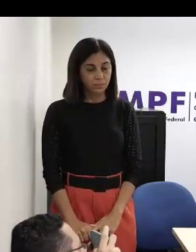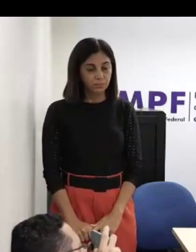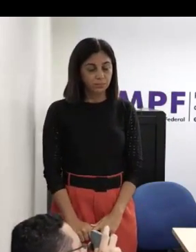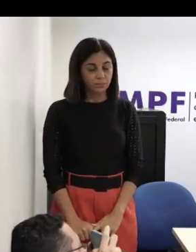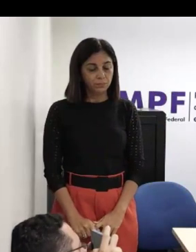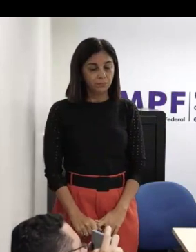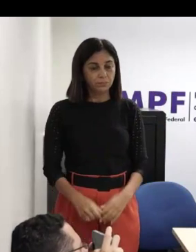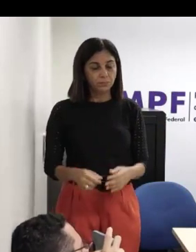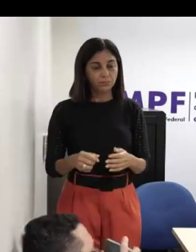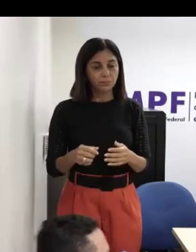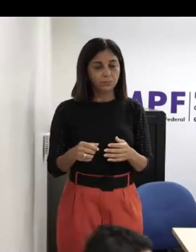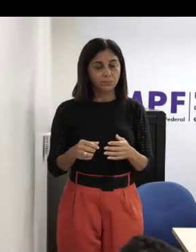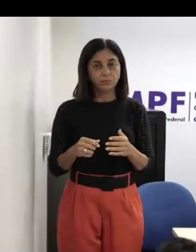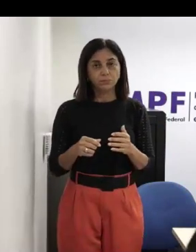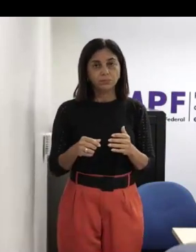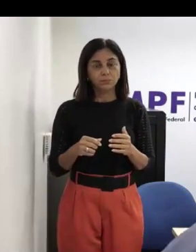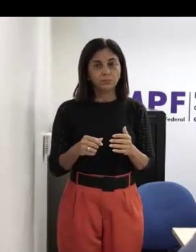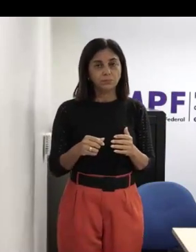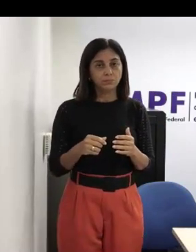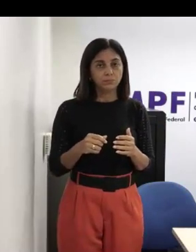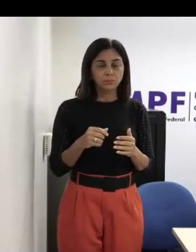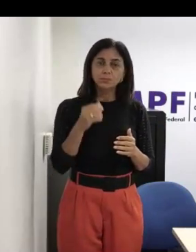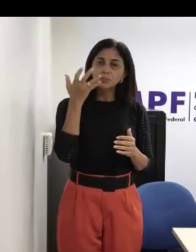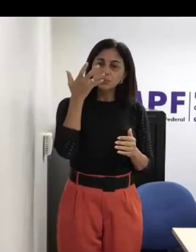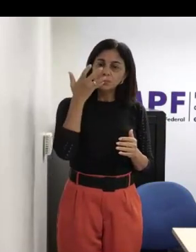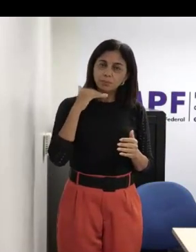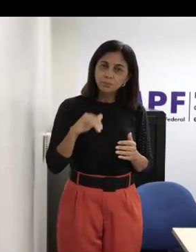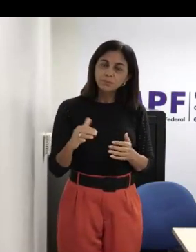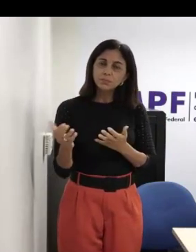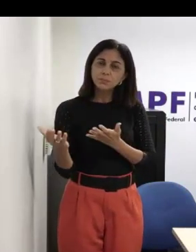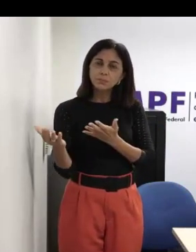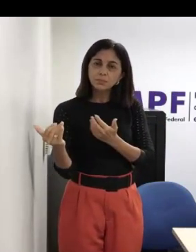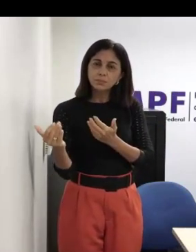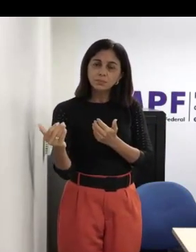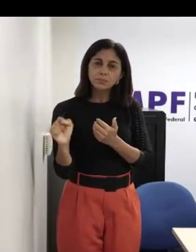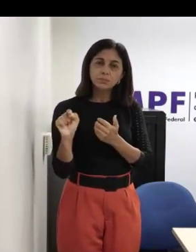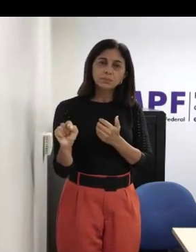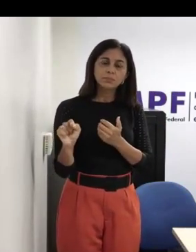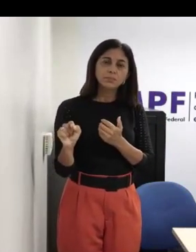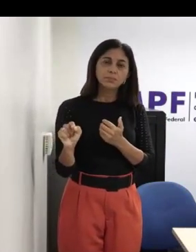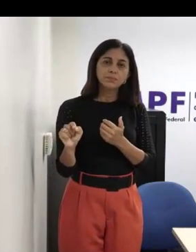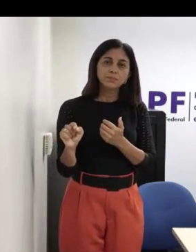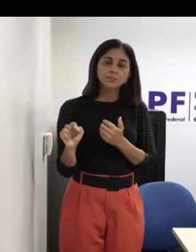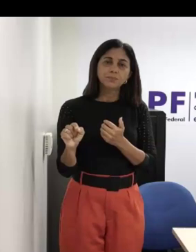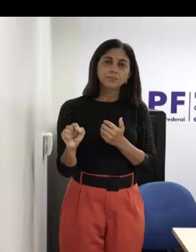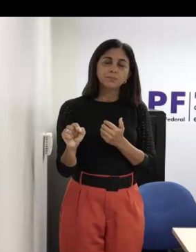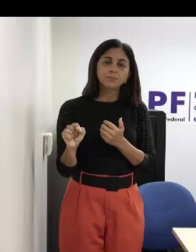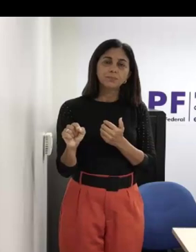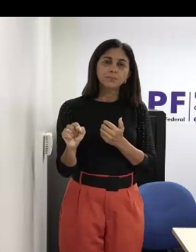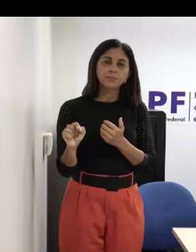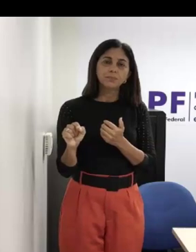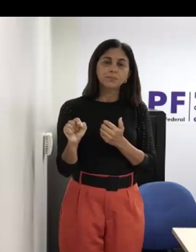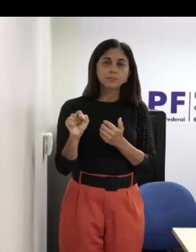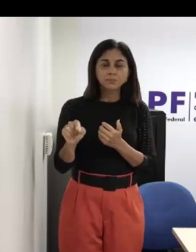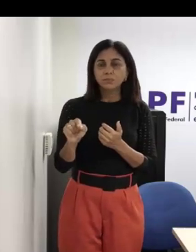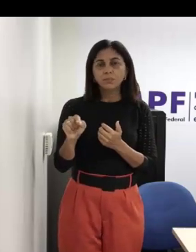pontuado por ambos os palestrantes que é muito importante essa consciência de que a vítima ela